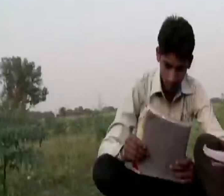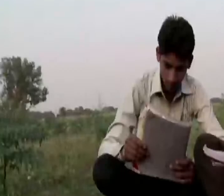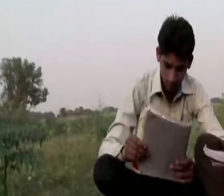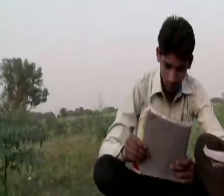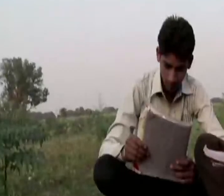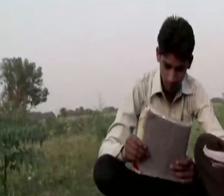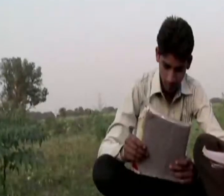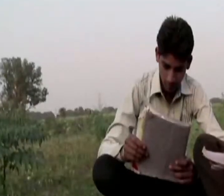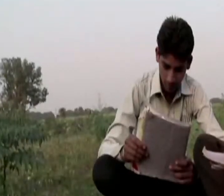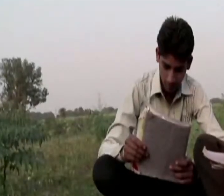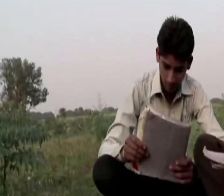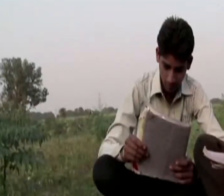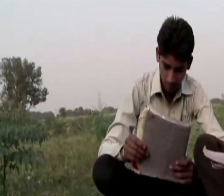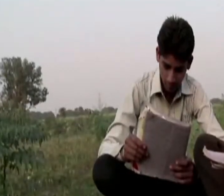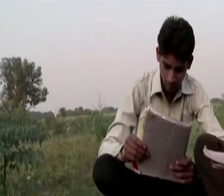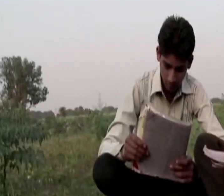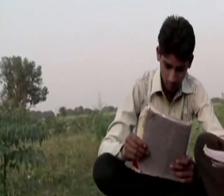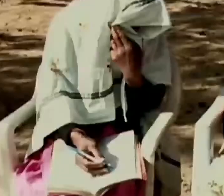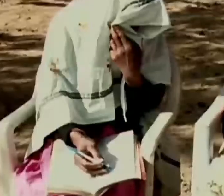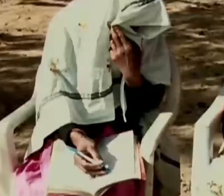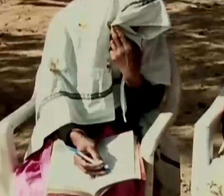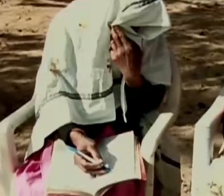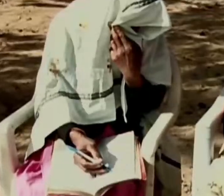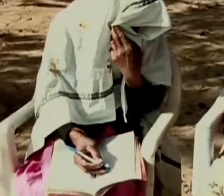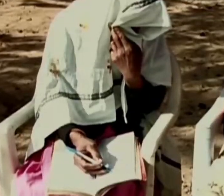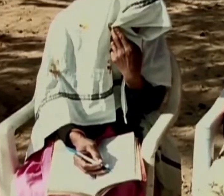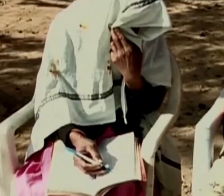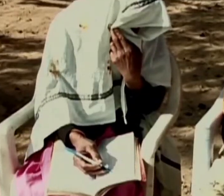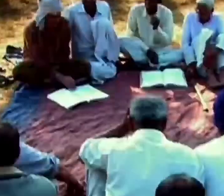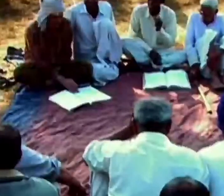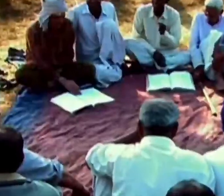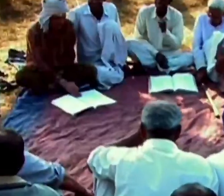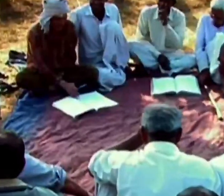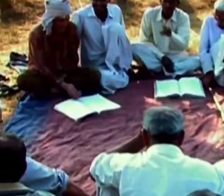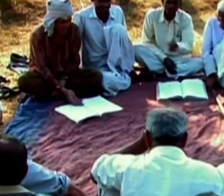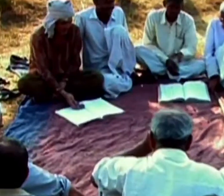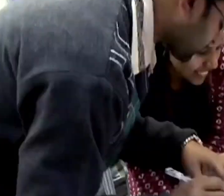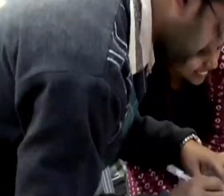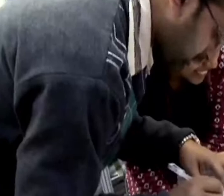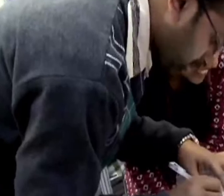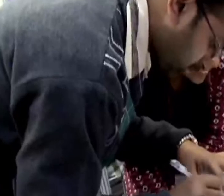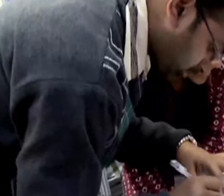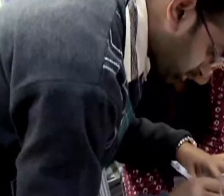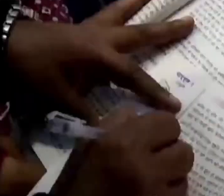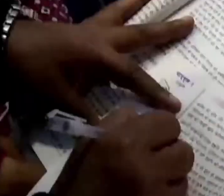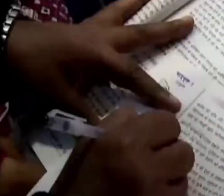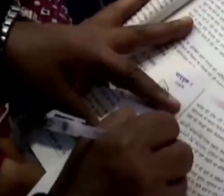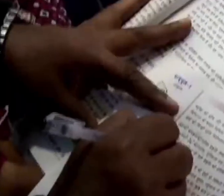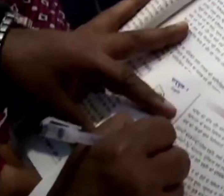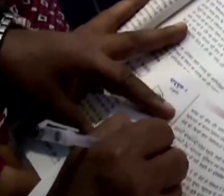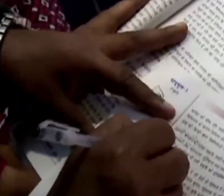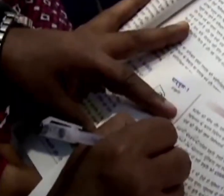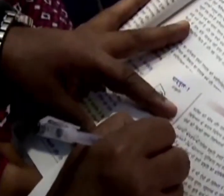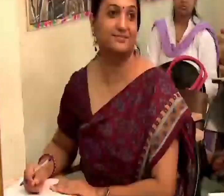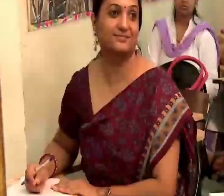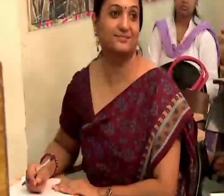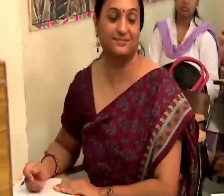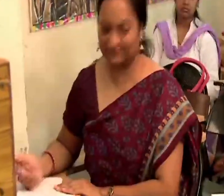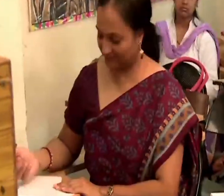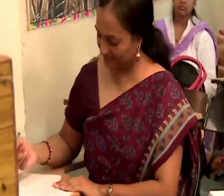कभी पढ़े हम कहीं पढ़े वे विषय के लोट से युक्त हो कभी पढ़े